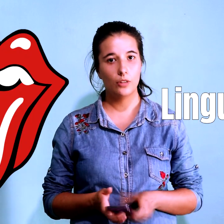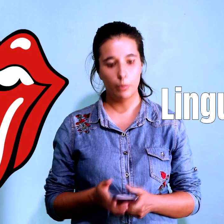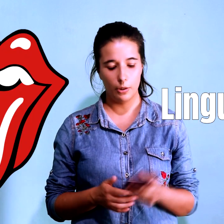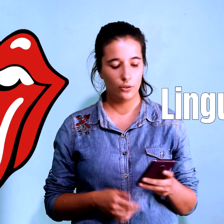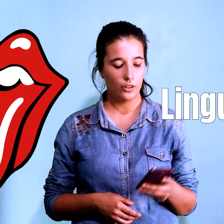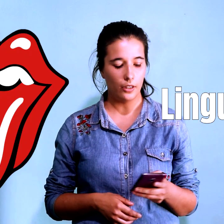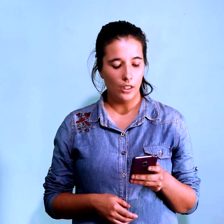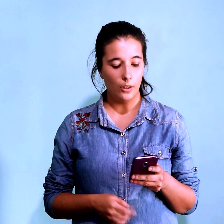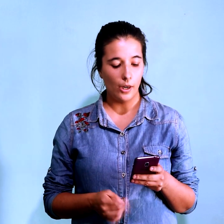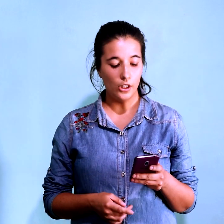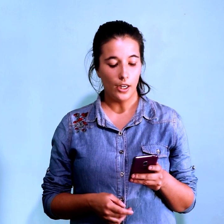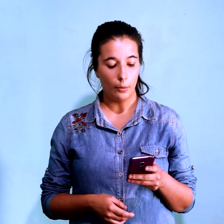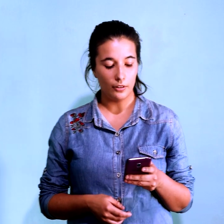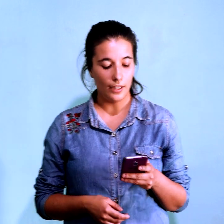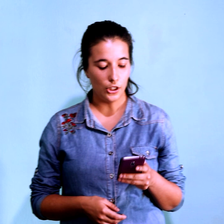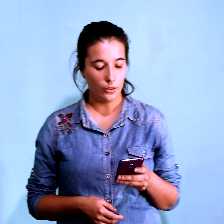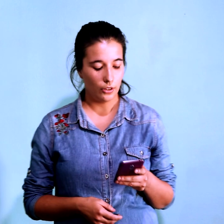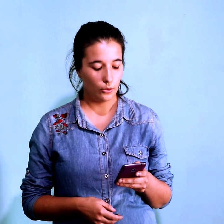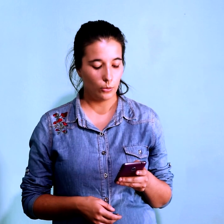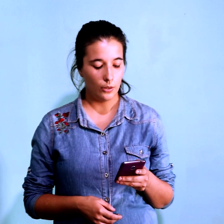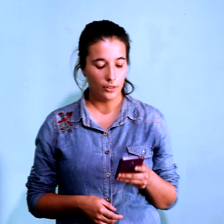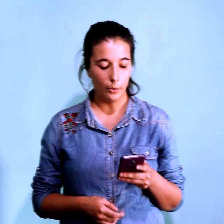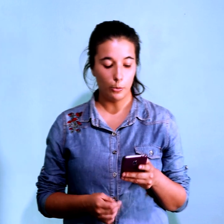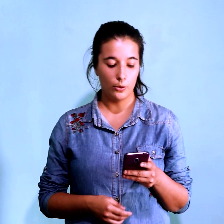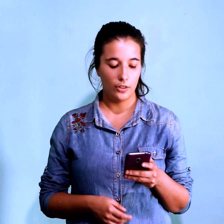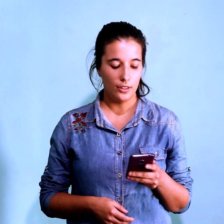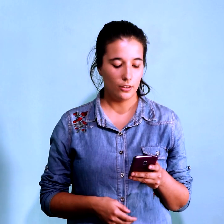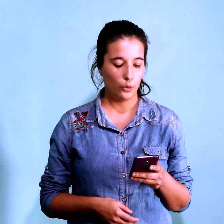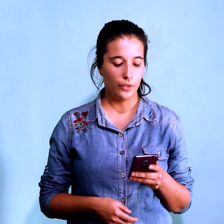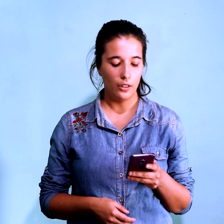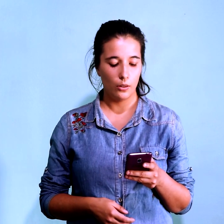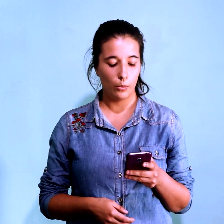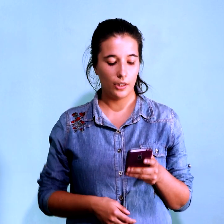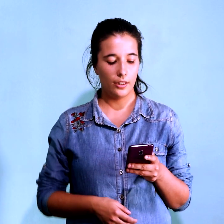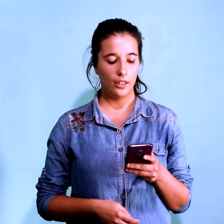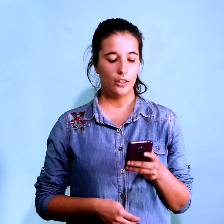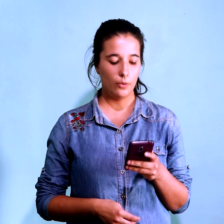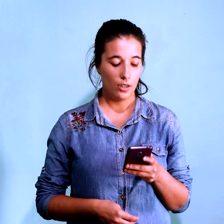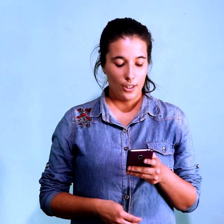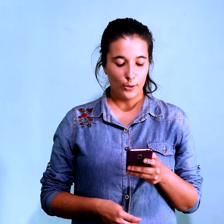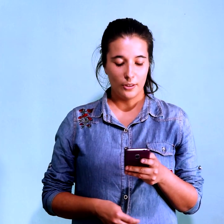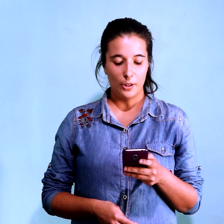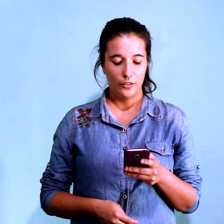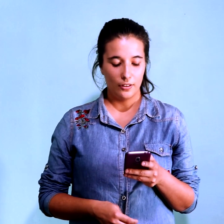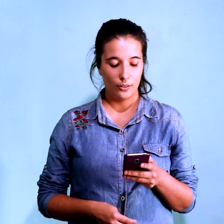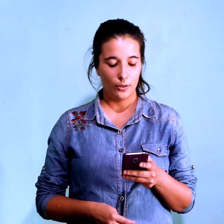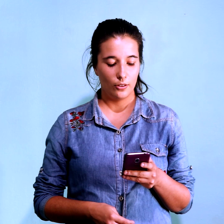consultar primeiro o dicionário. Linguagem é a capacidade que os seres humanos têm para produzir, desenvolver e compreender a língua e outras manifestações,